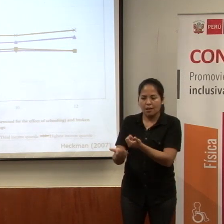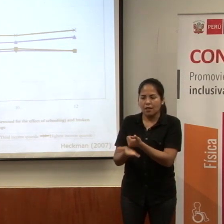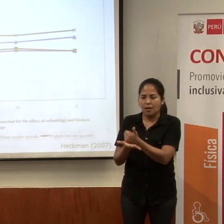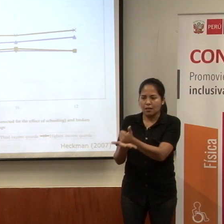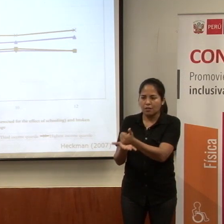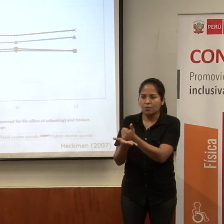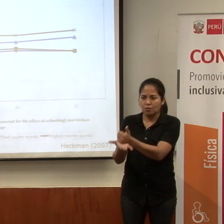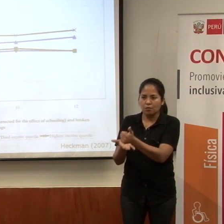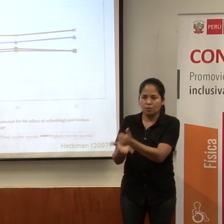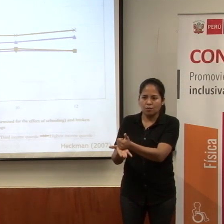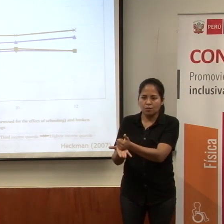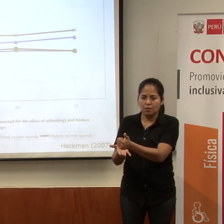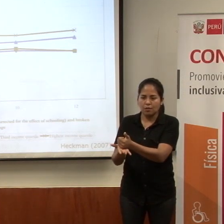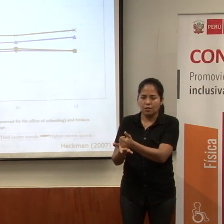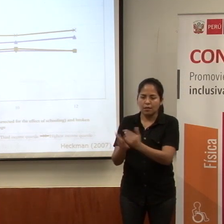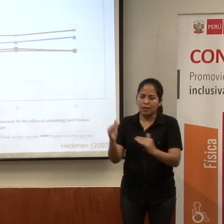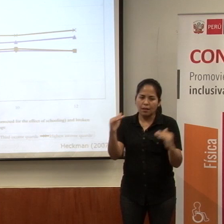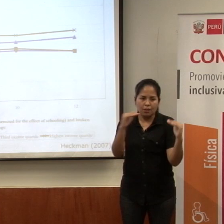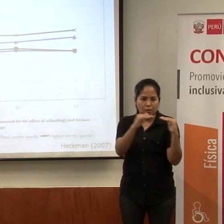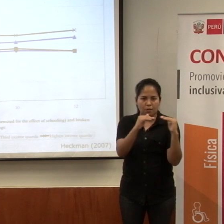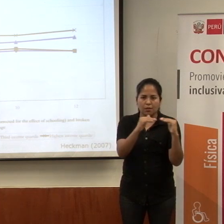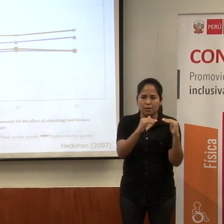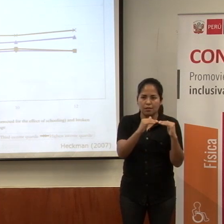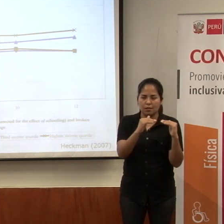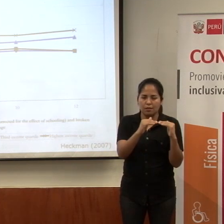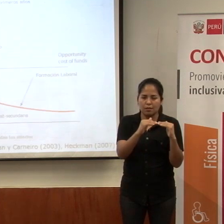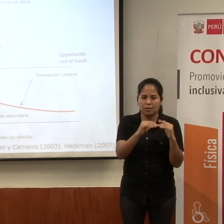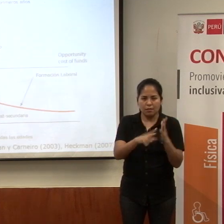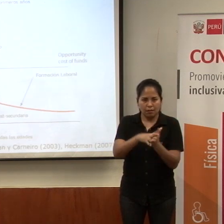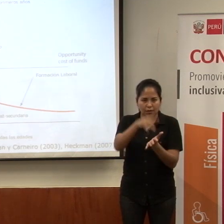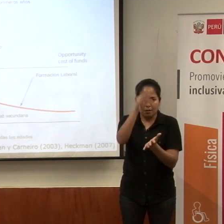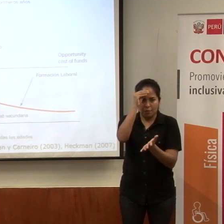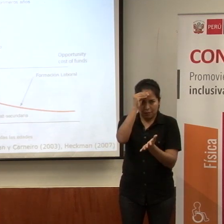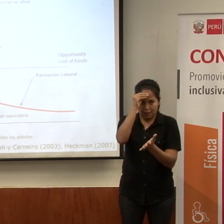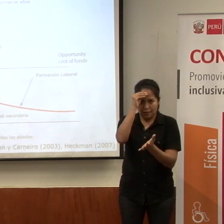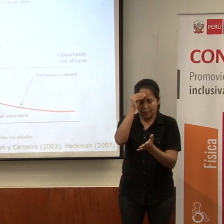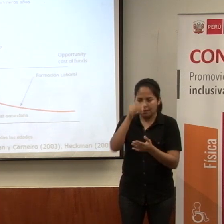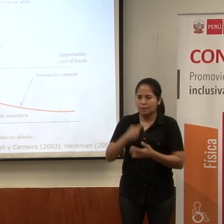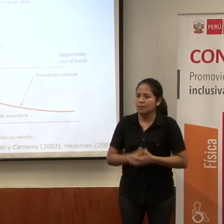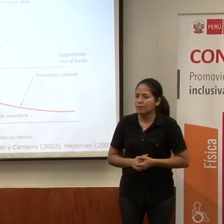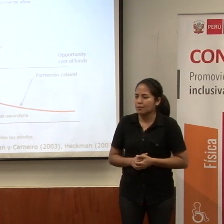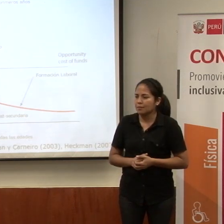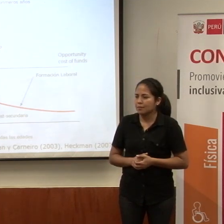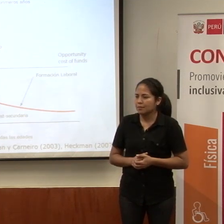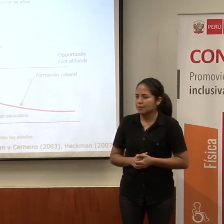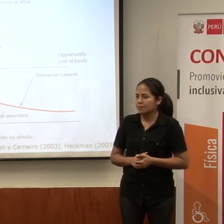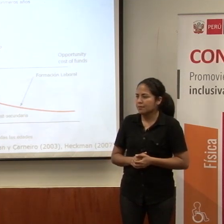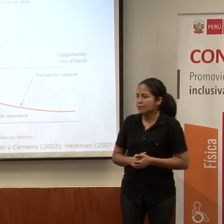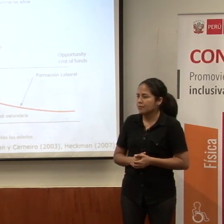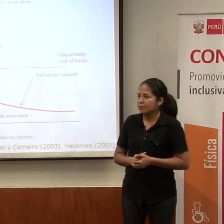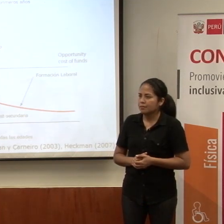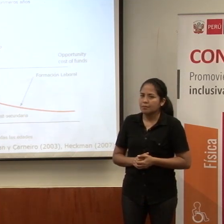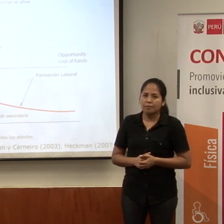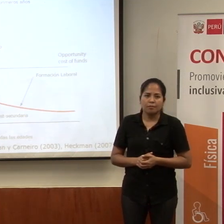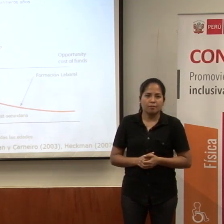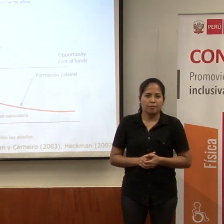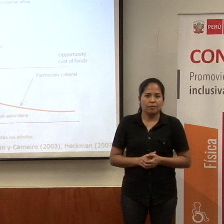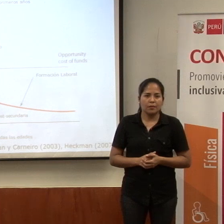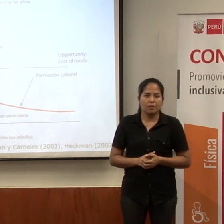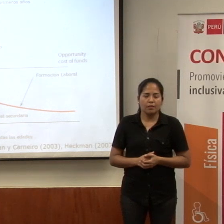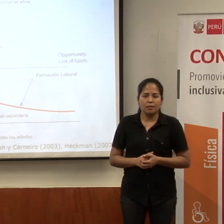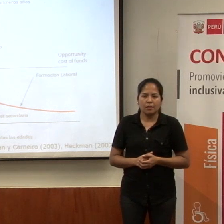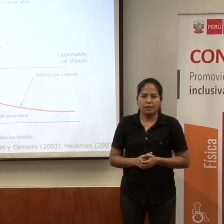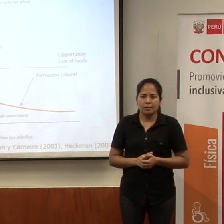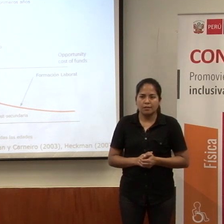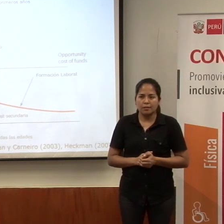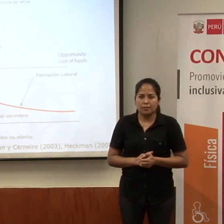esas inequidades en términos de aprendizaje. Y terminar diciendo que